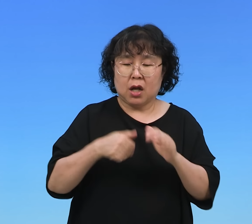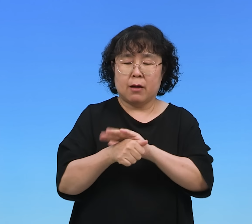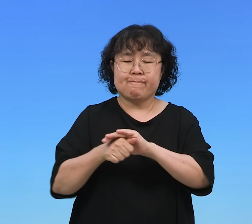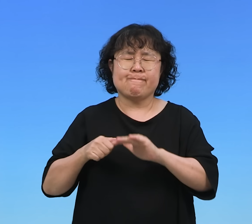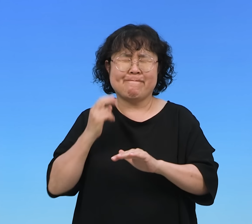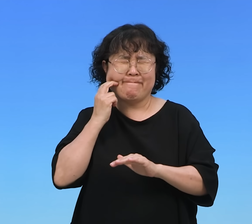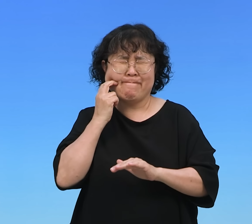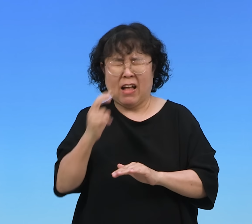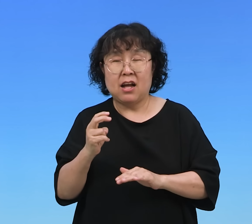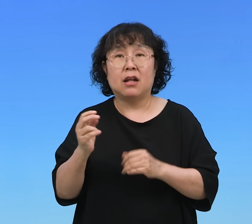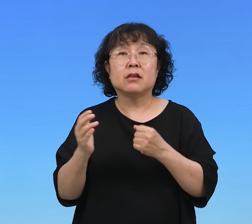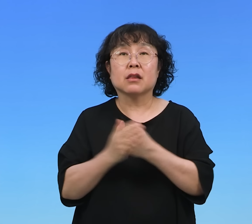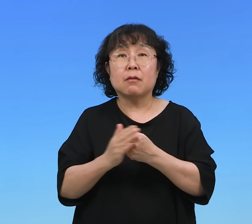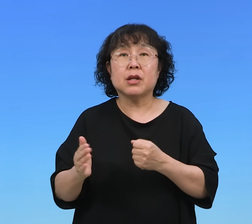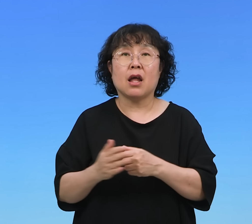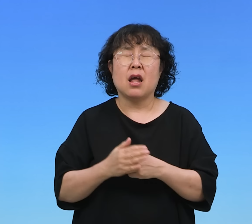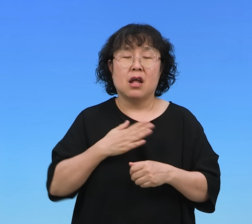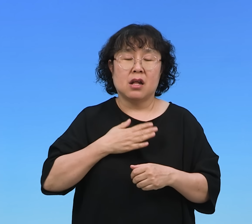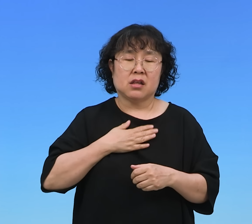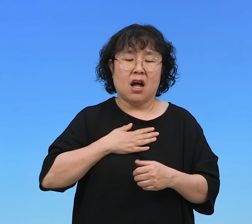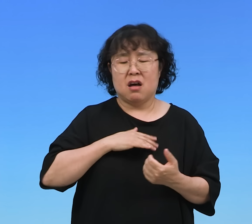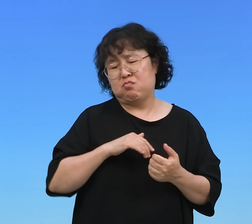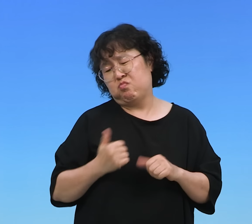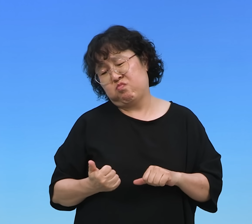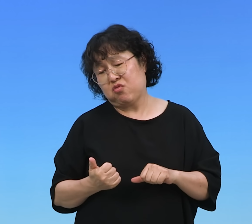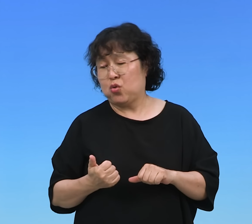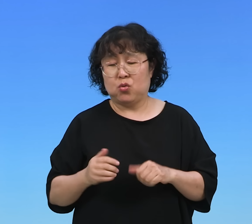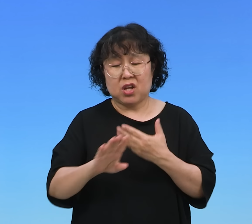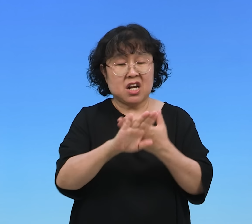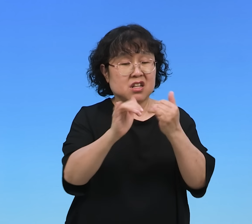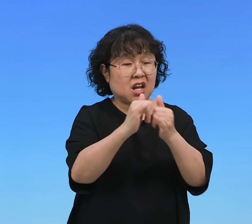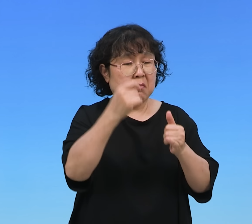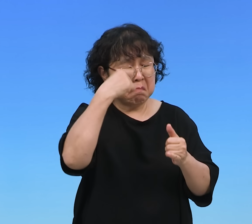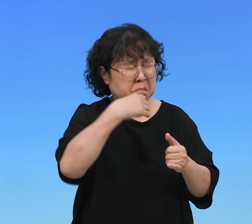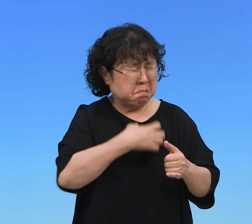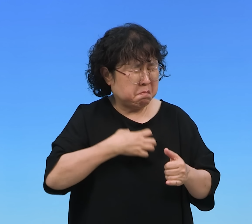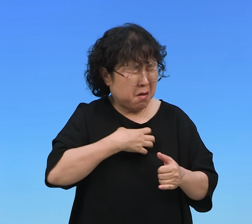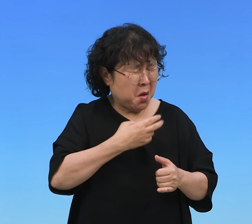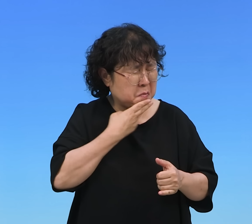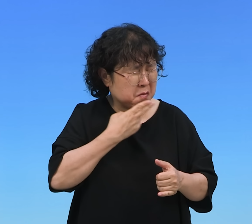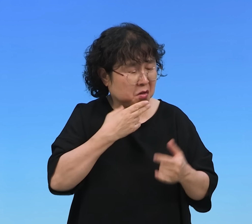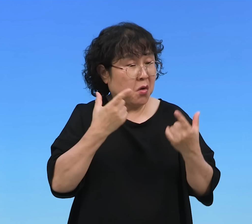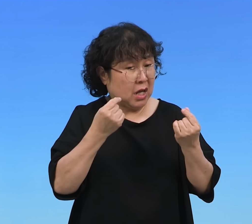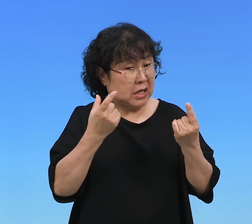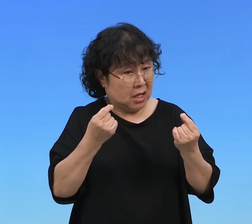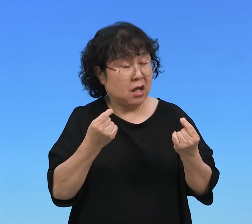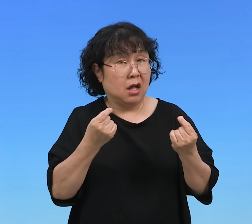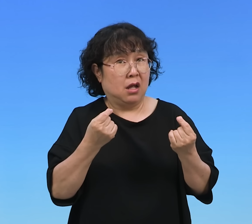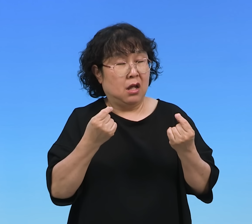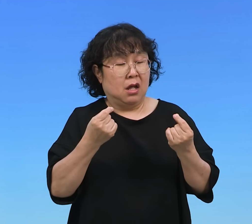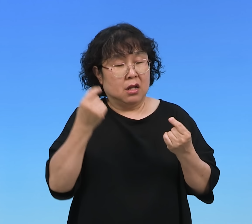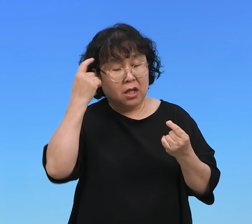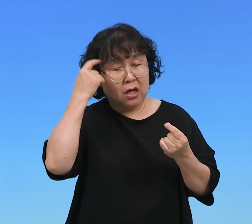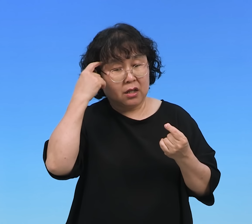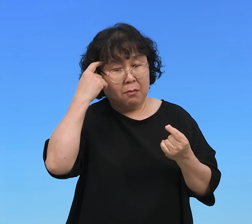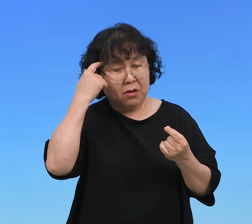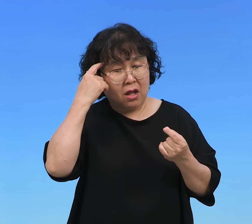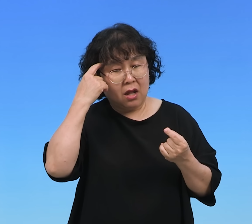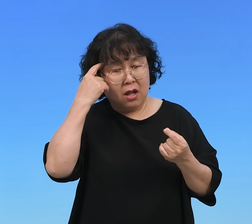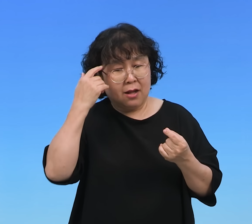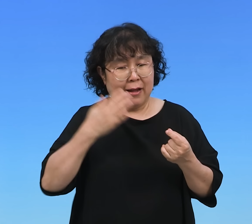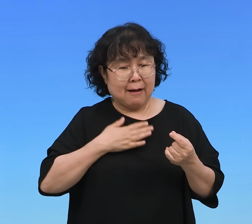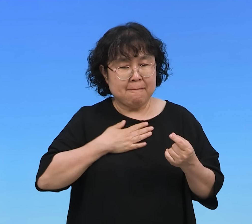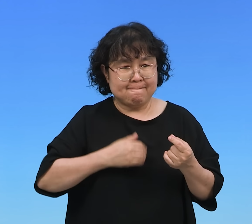너무 많으니까요, 나 같은 거 죽어서 누가 슬퍼하겠냐. 근데 그거 깨닫고 열받아서 안 죽었잖아요.